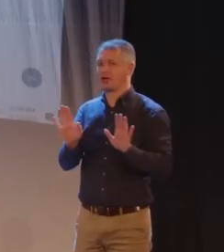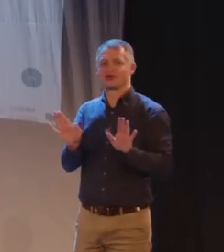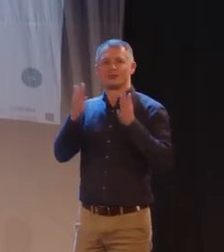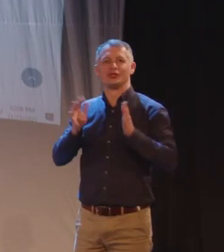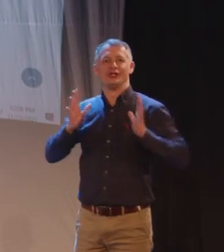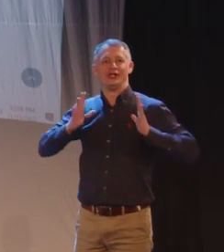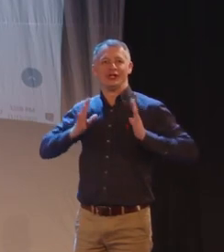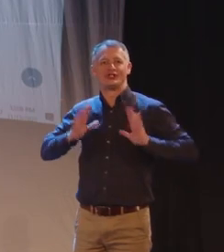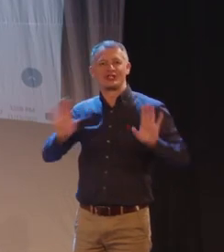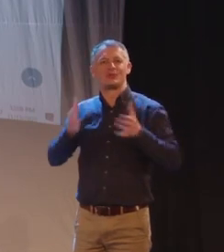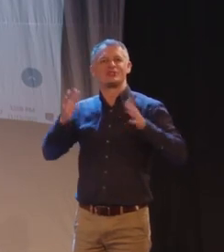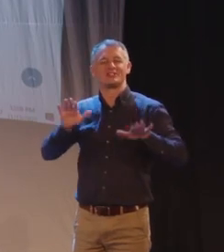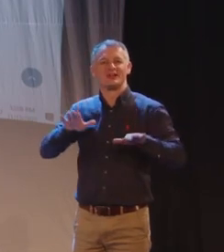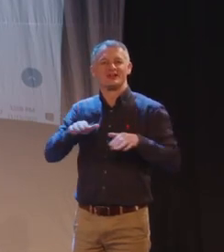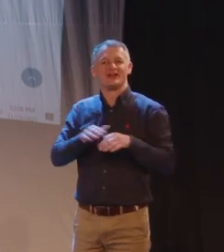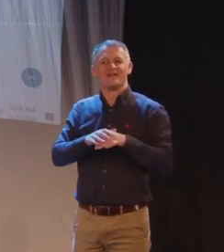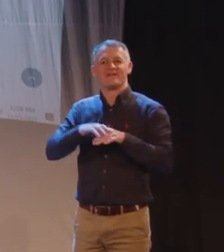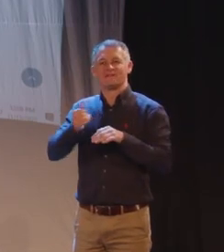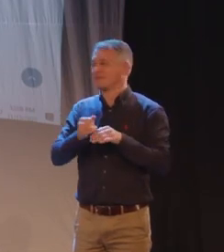Așa e, în zbor de așa fluturi. E, așa e.